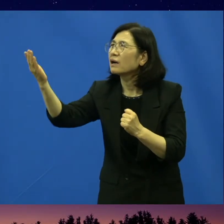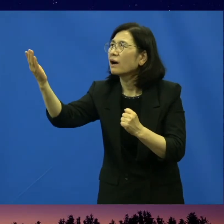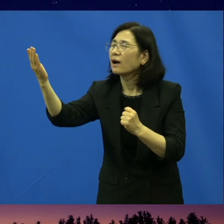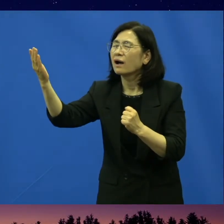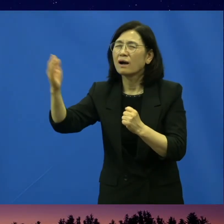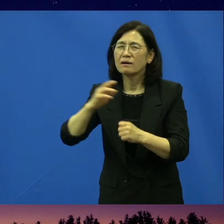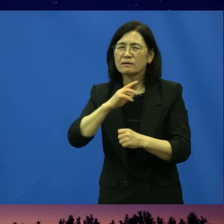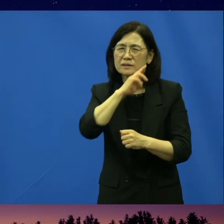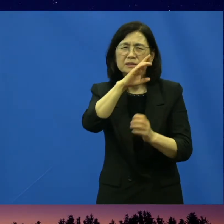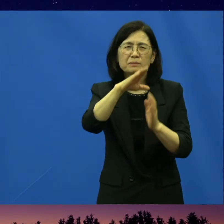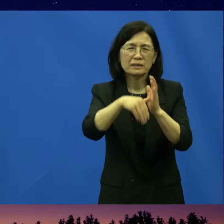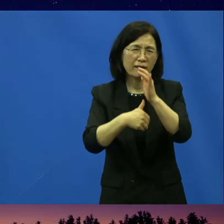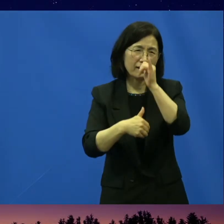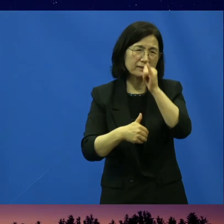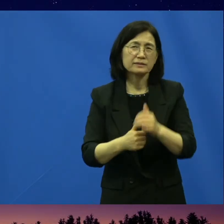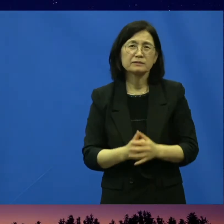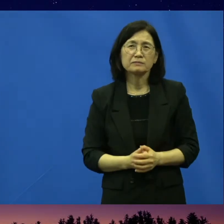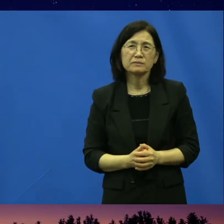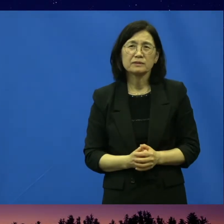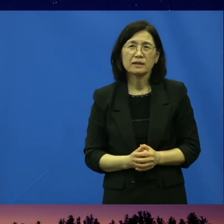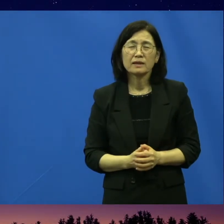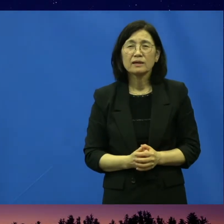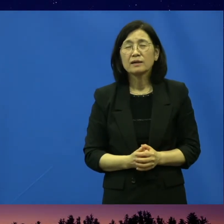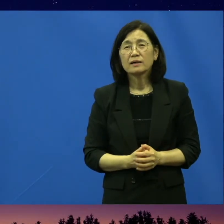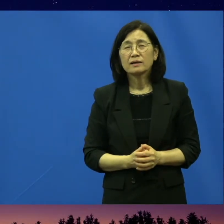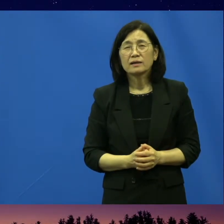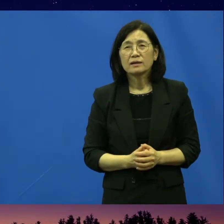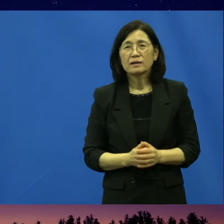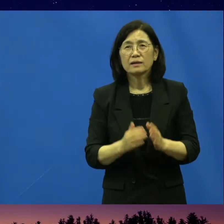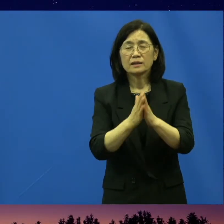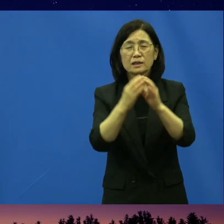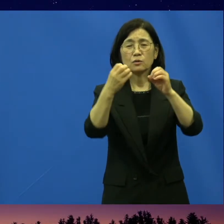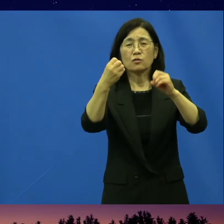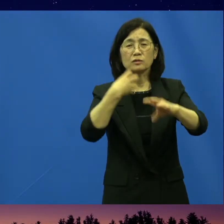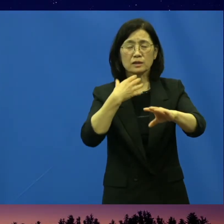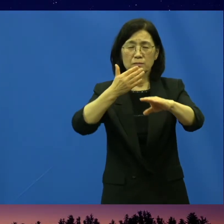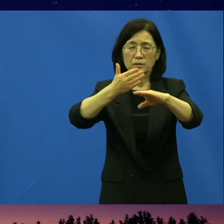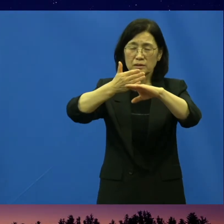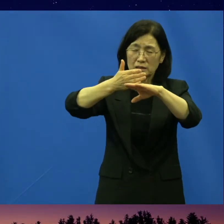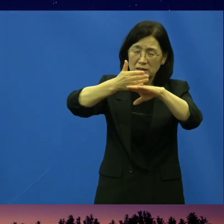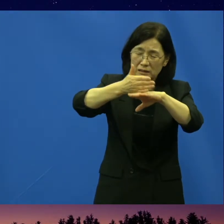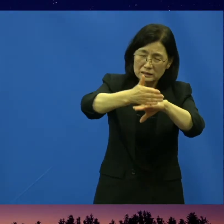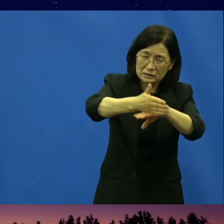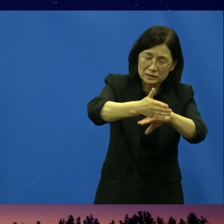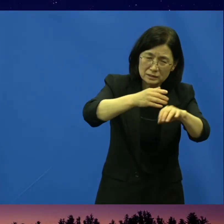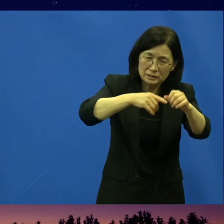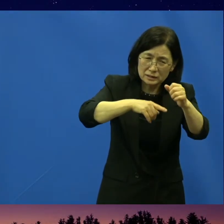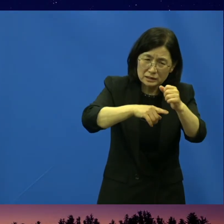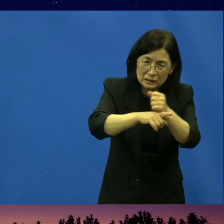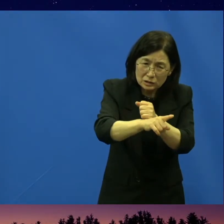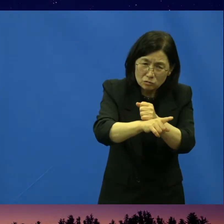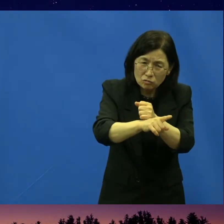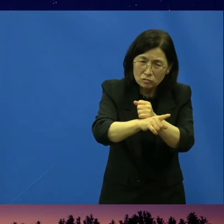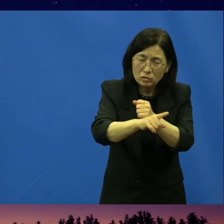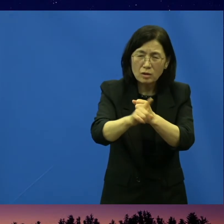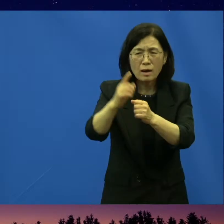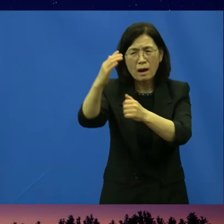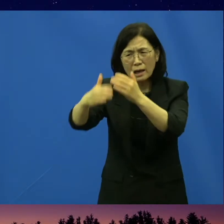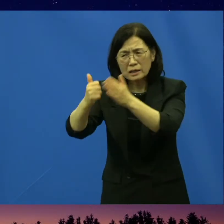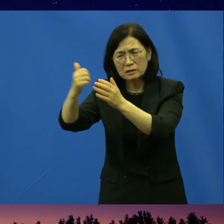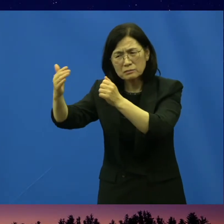그러면 여러분, 기도 응답이 늦어지는 것이 하나님 때문이라고만 생각해서는 안 돼요.